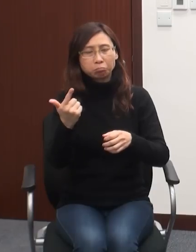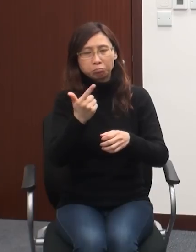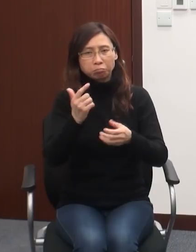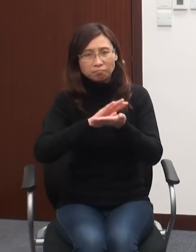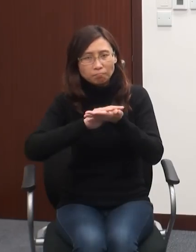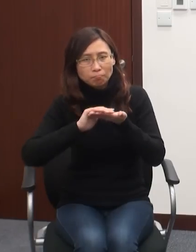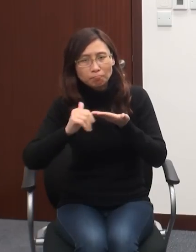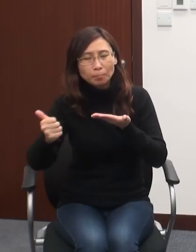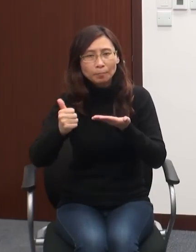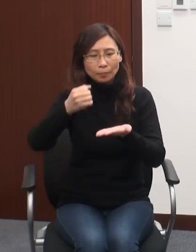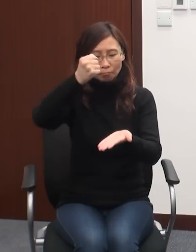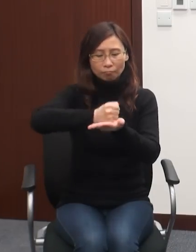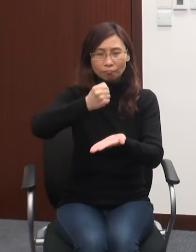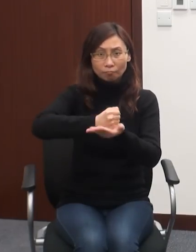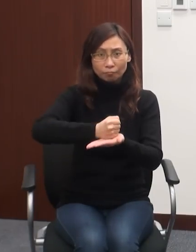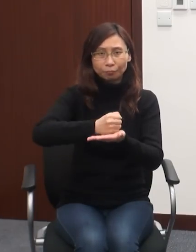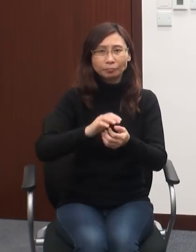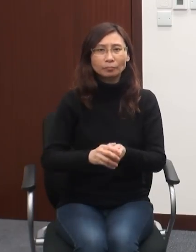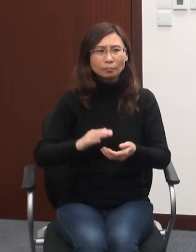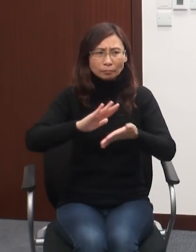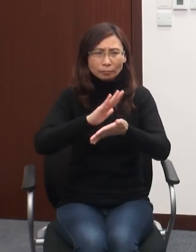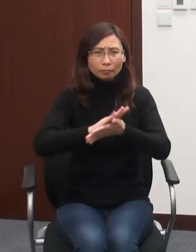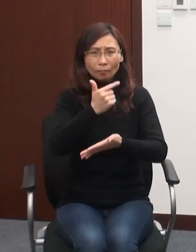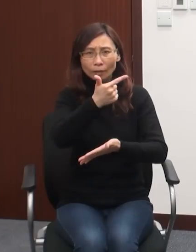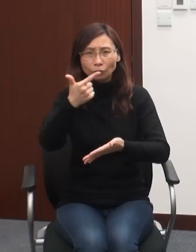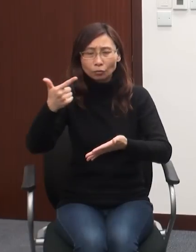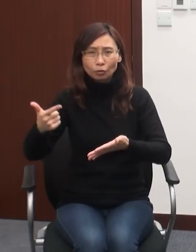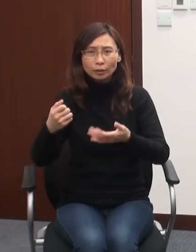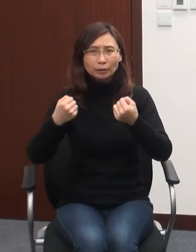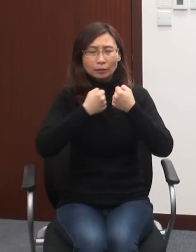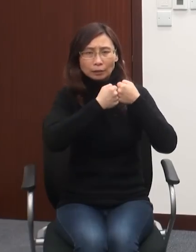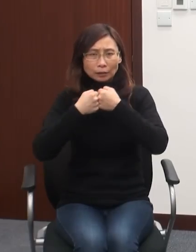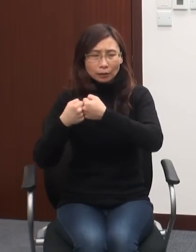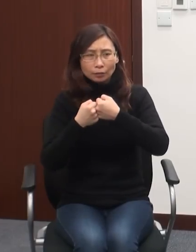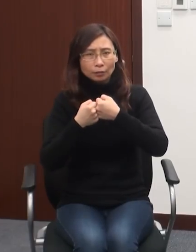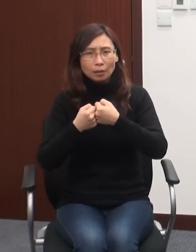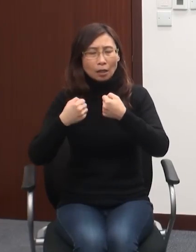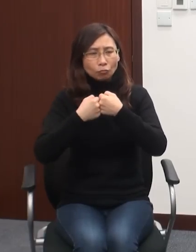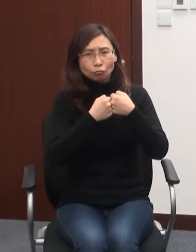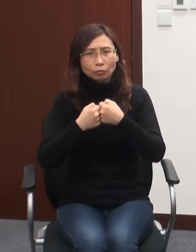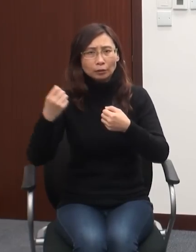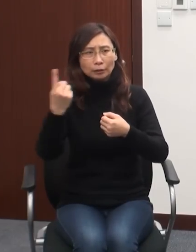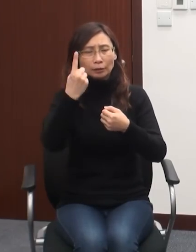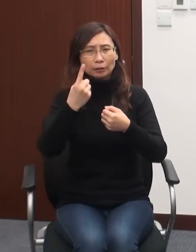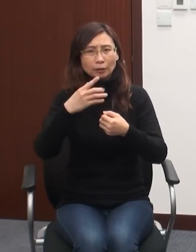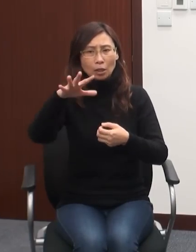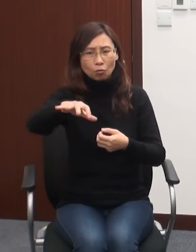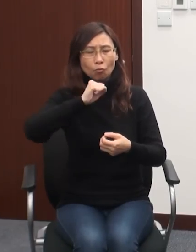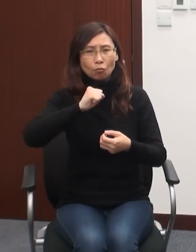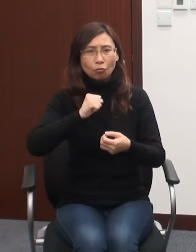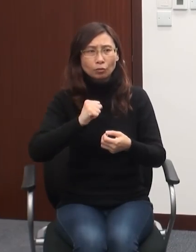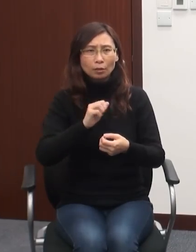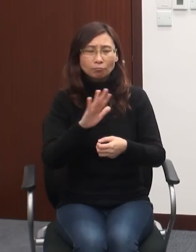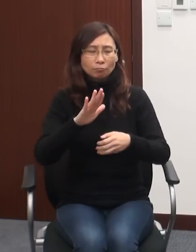要將我哋咁多年嘅抗爭。個結果就係抗爭一次去攞一個唔係普選嘅方案，你話